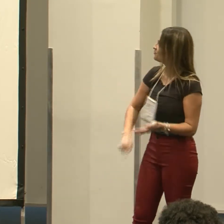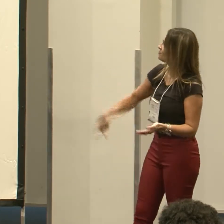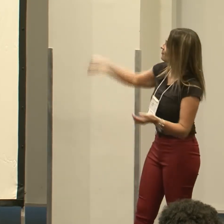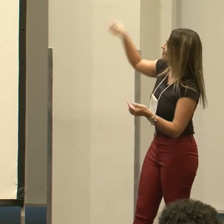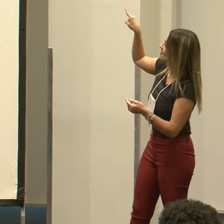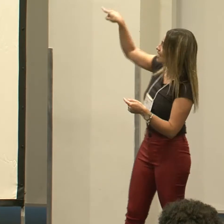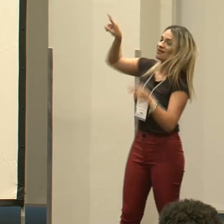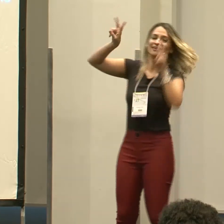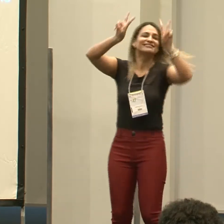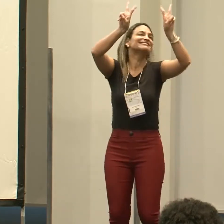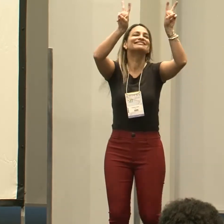com os gestos.